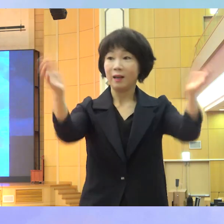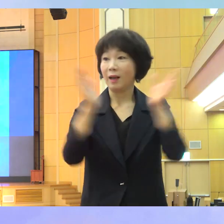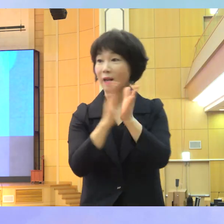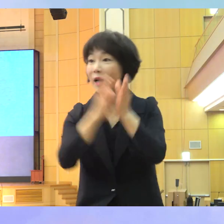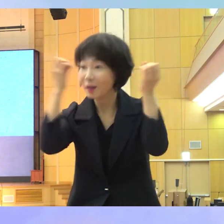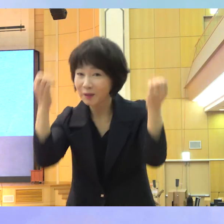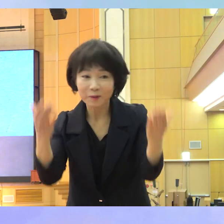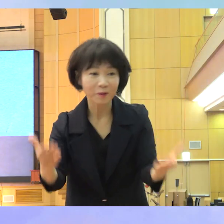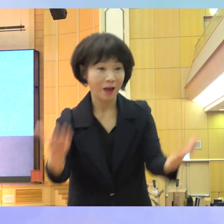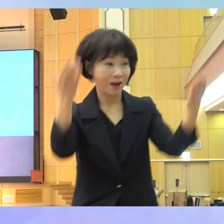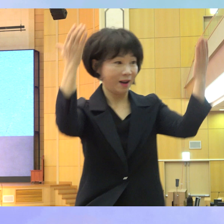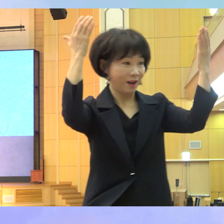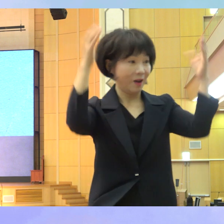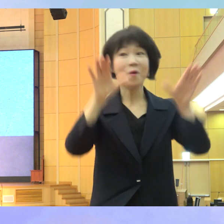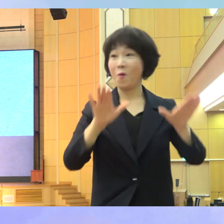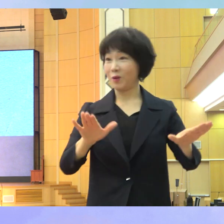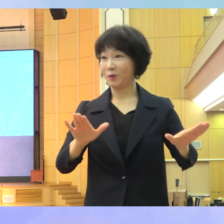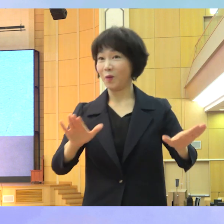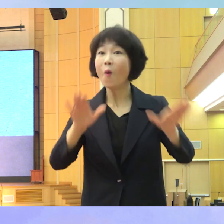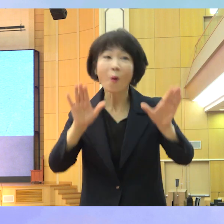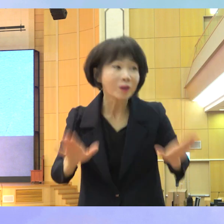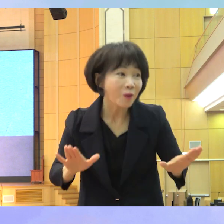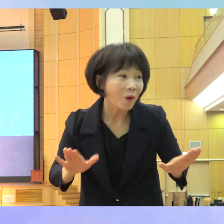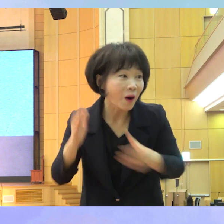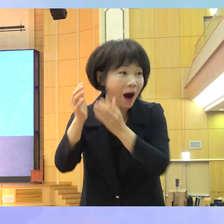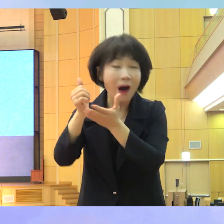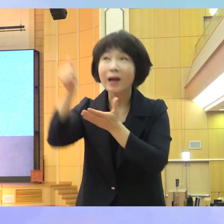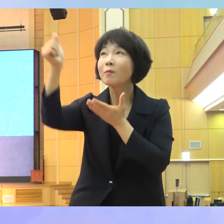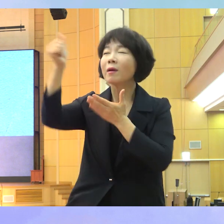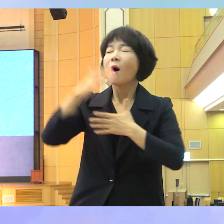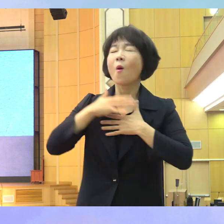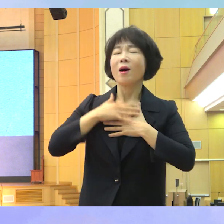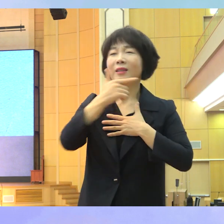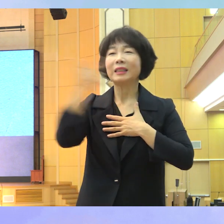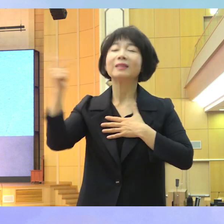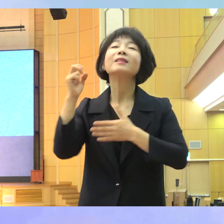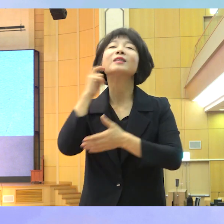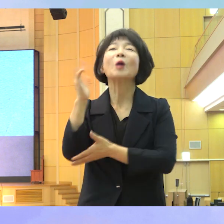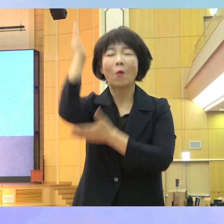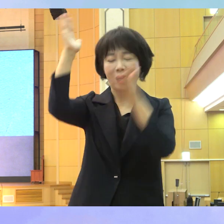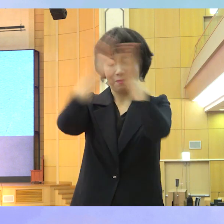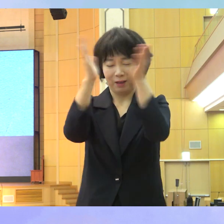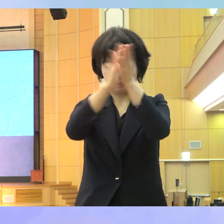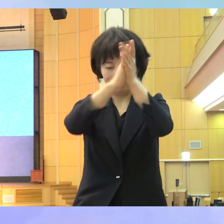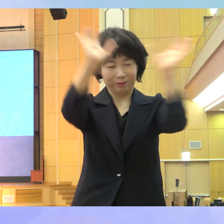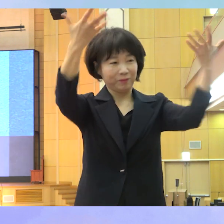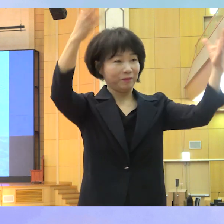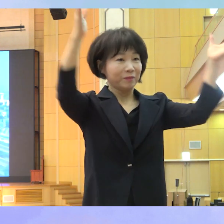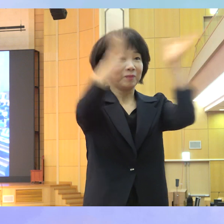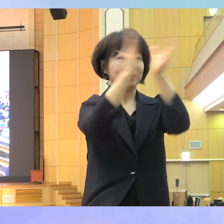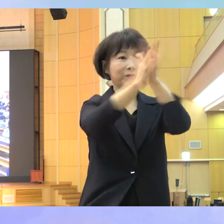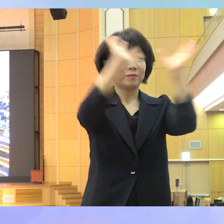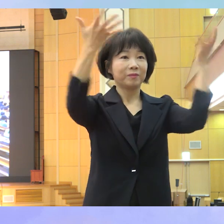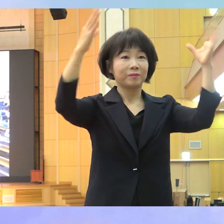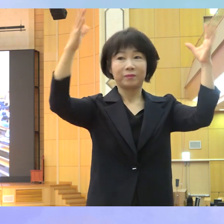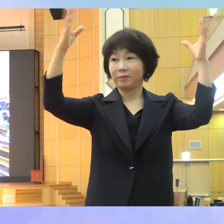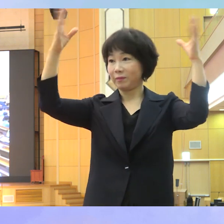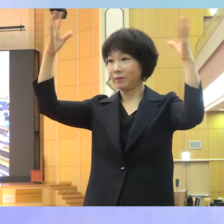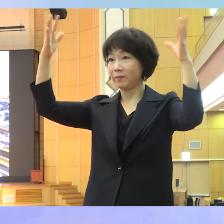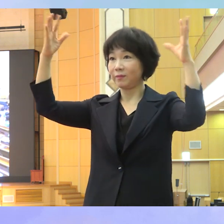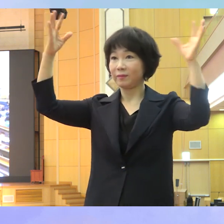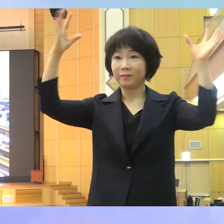할렐루야. 네, 오늘도 우리 하나님께 큰 영광의 박수를 먼저 올려드리겠습니다.